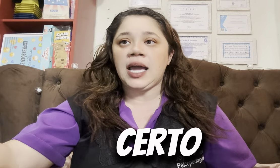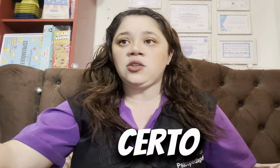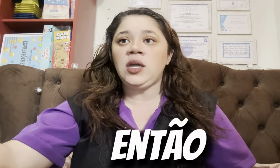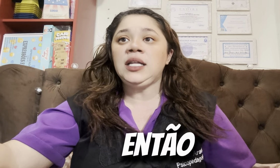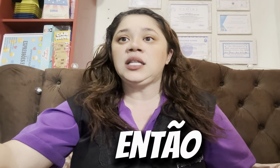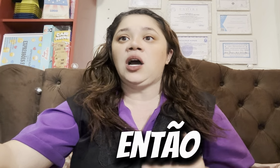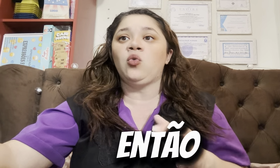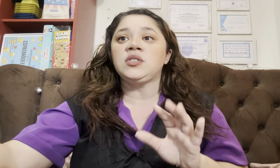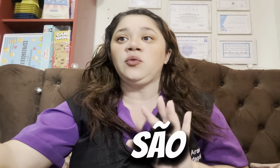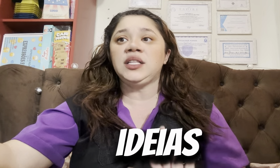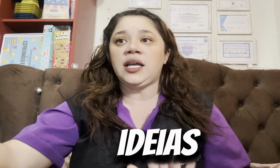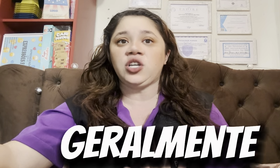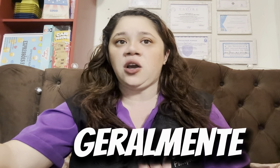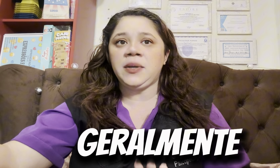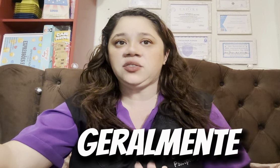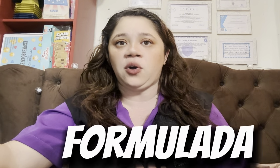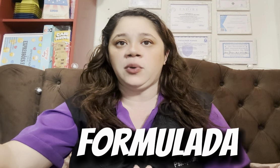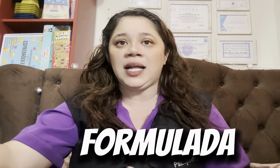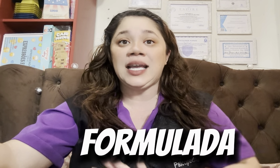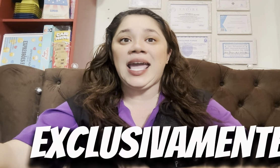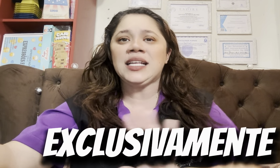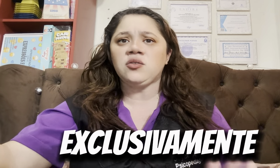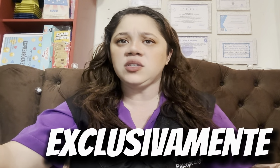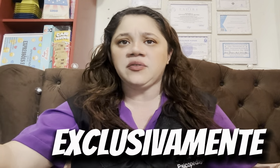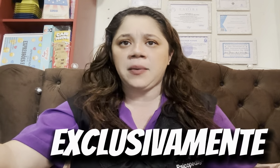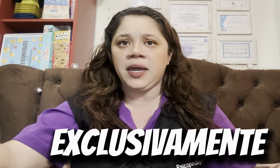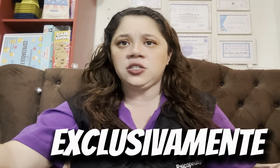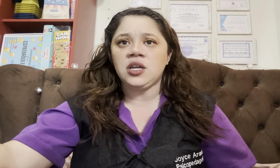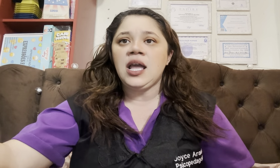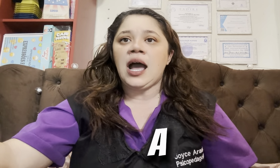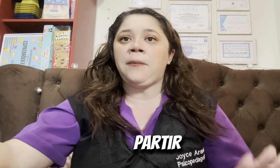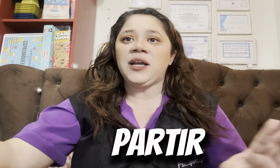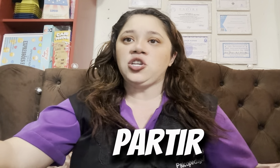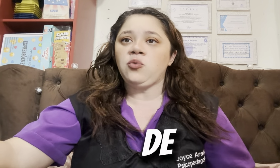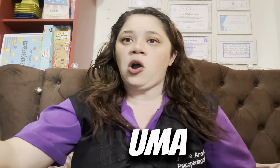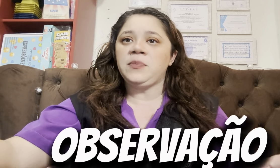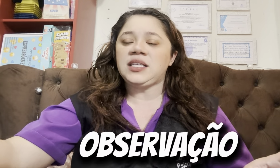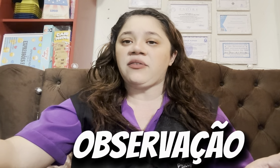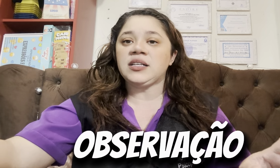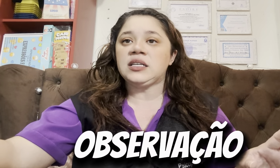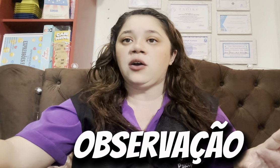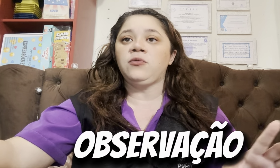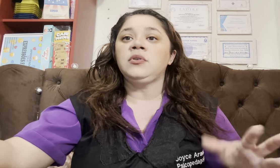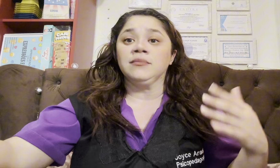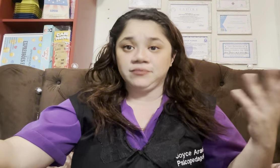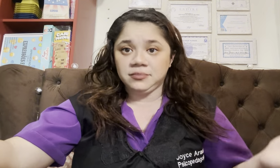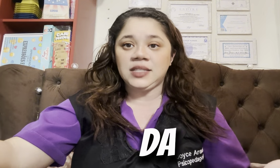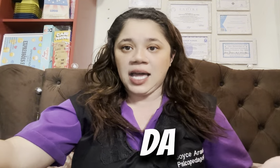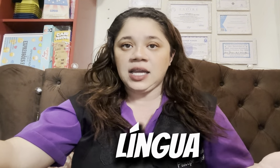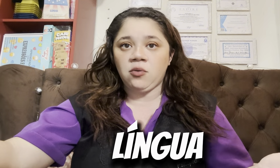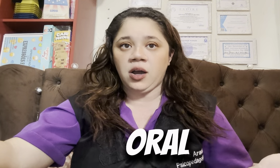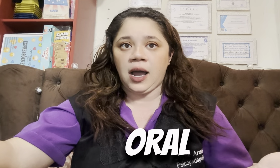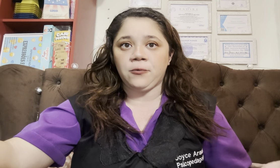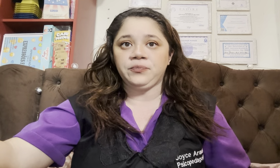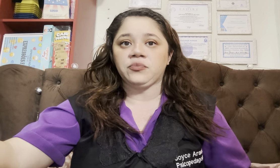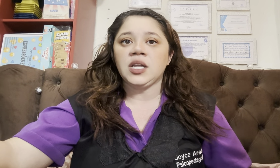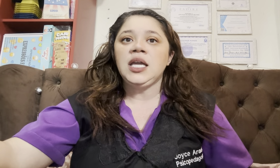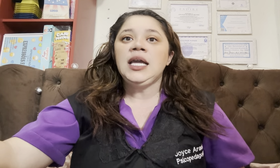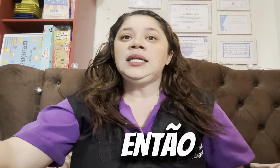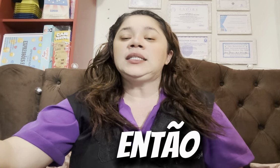certo? Então, são ideias geralmente formuladas exclusivamente a partir de uma observação da língua oral. Então,